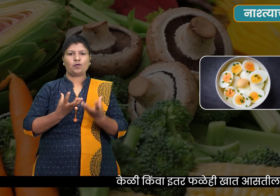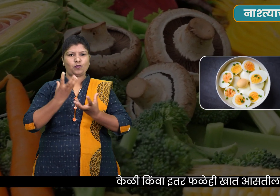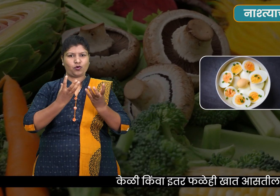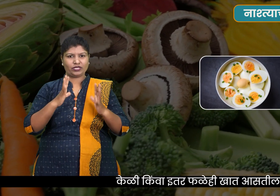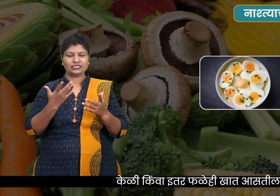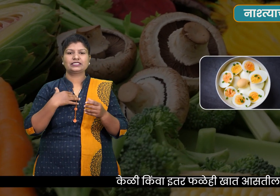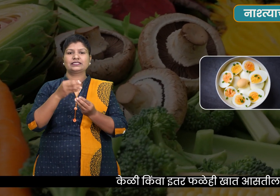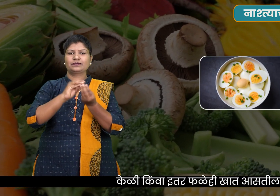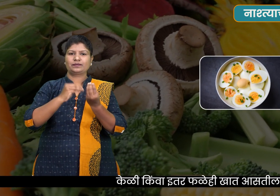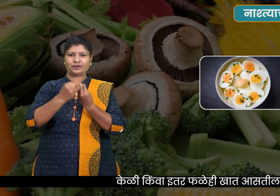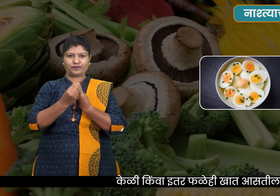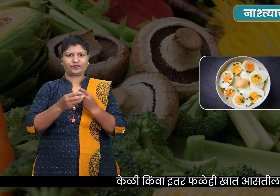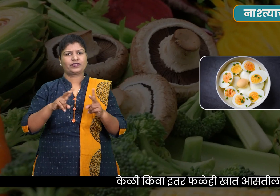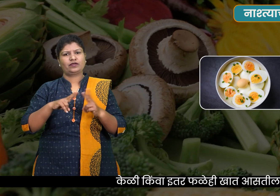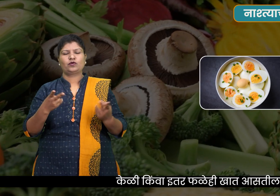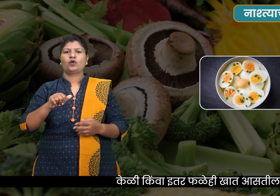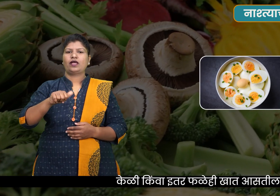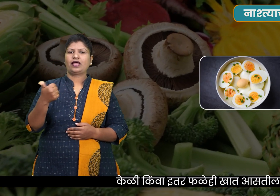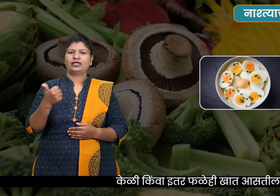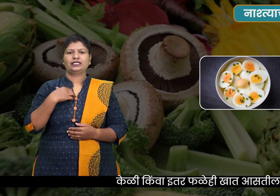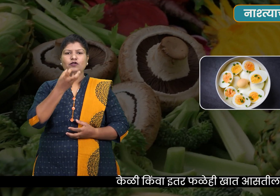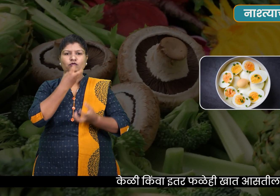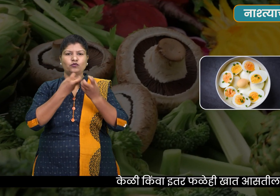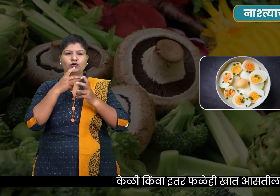केळी किंवा इतर फळेही खात असतील.